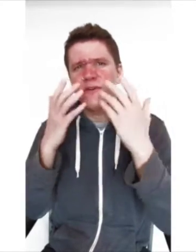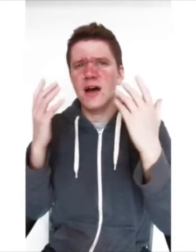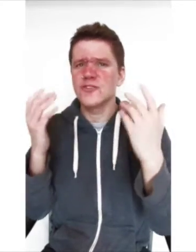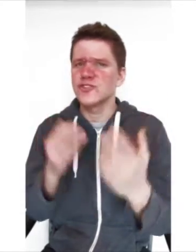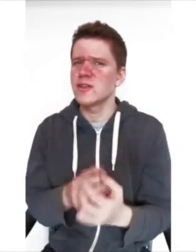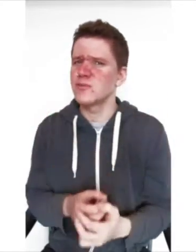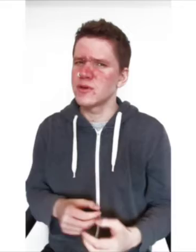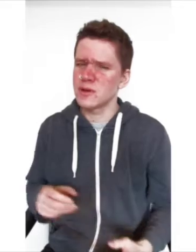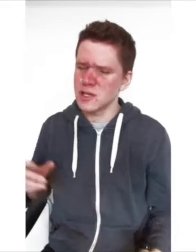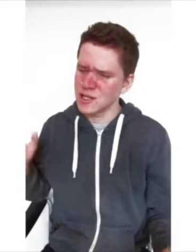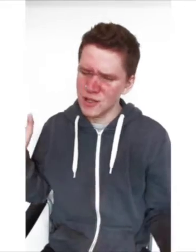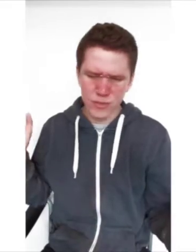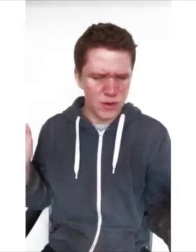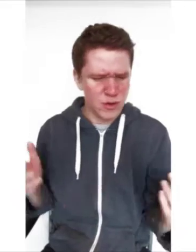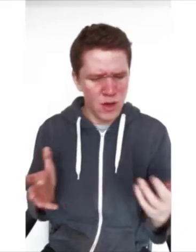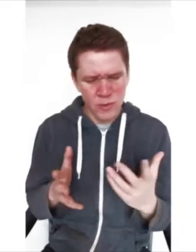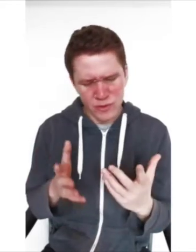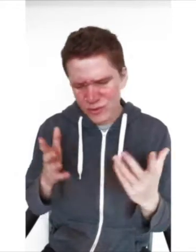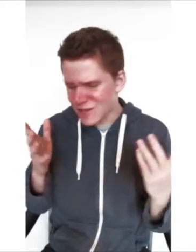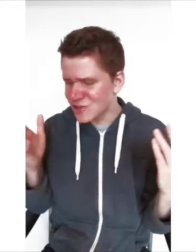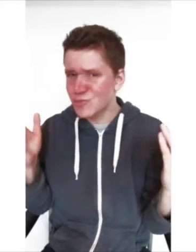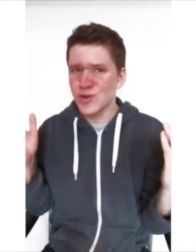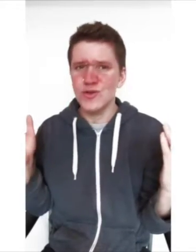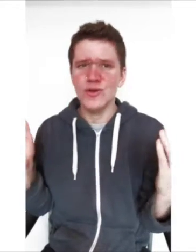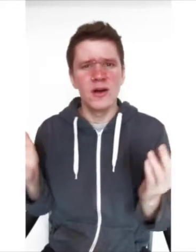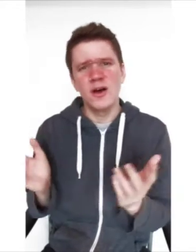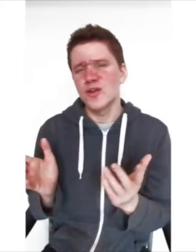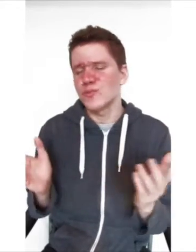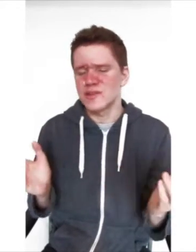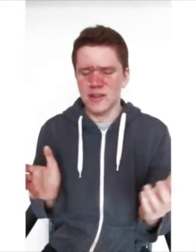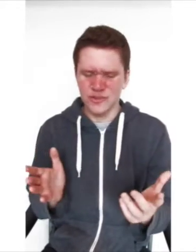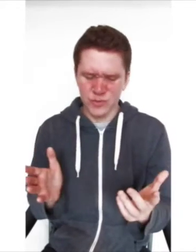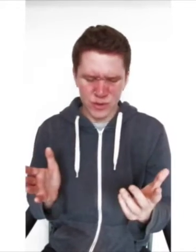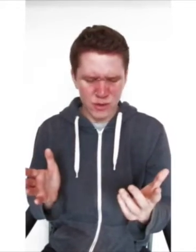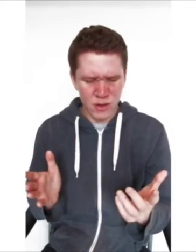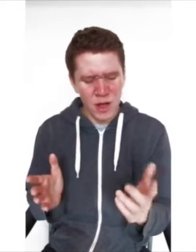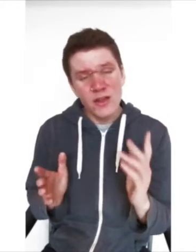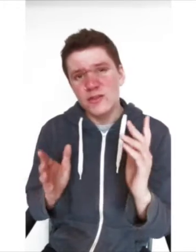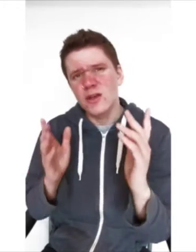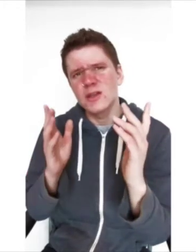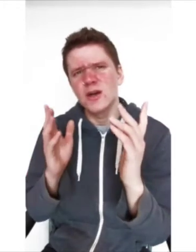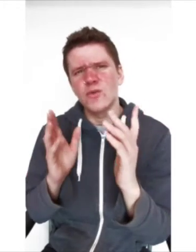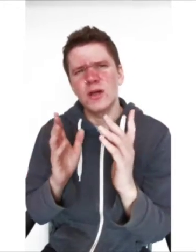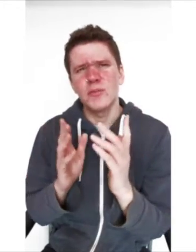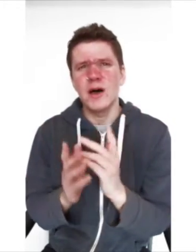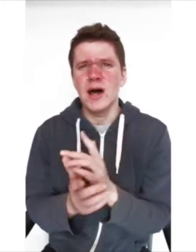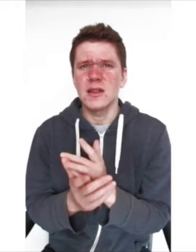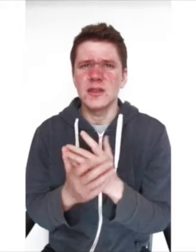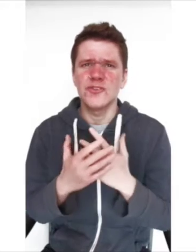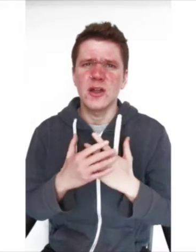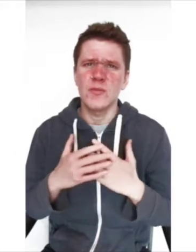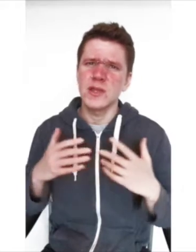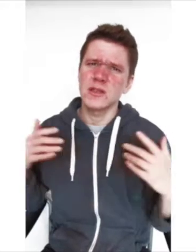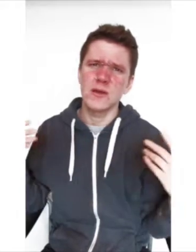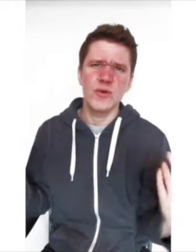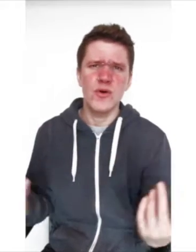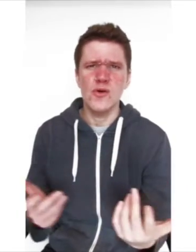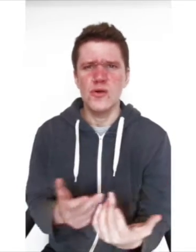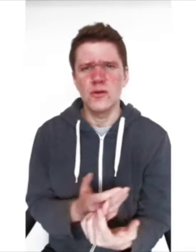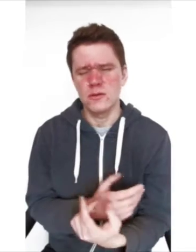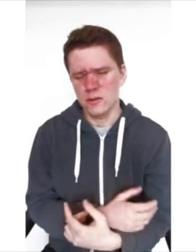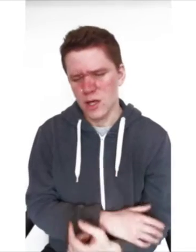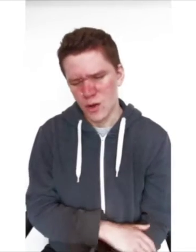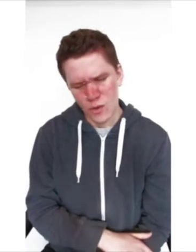cuore e la faccia li ho dipinti di blu. Non pensarci più, non pensarci più, so che da qualche parte c'è la mia